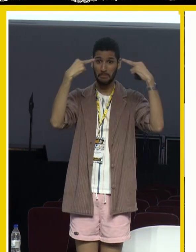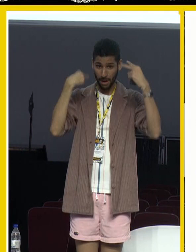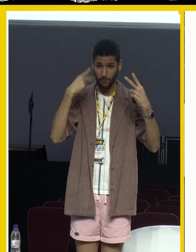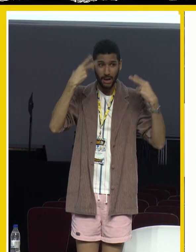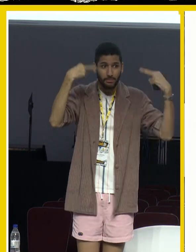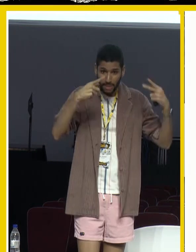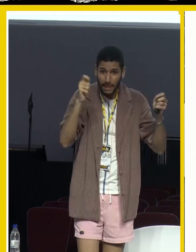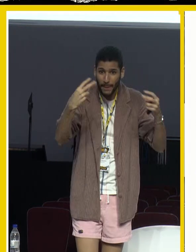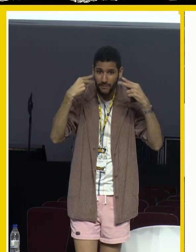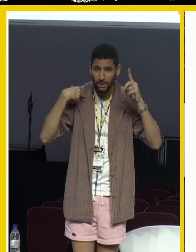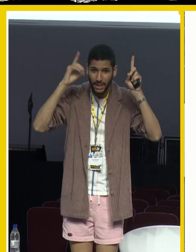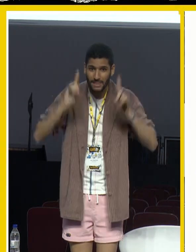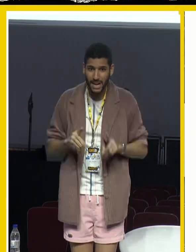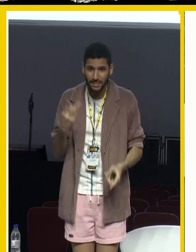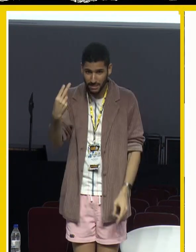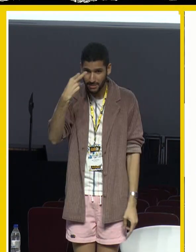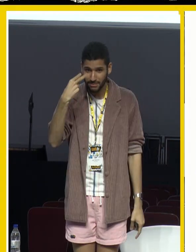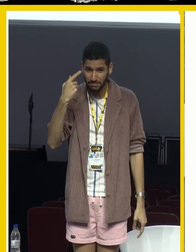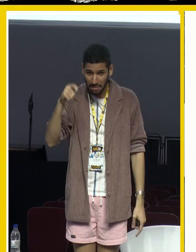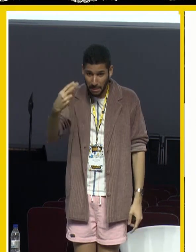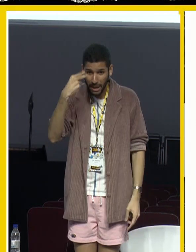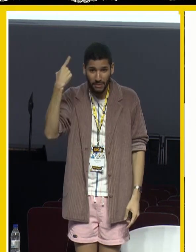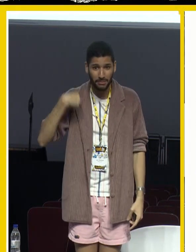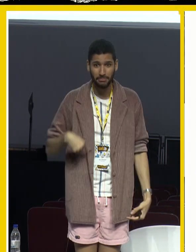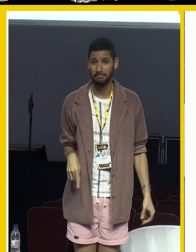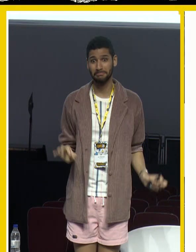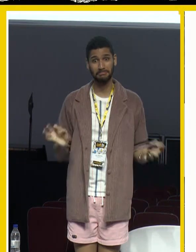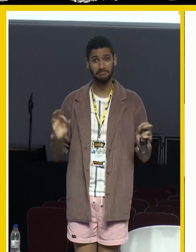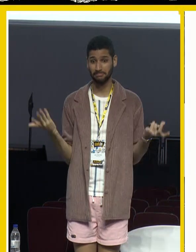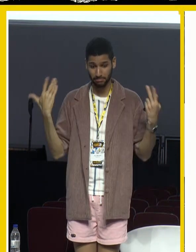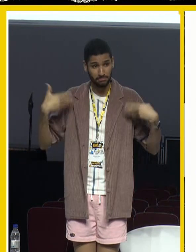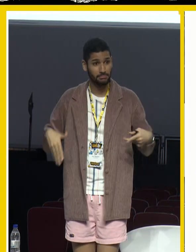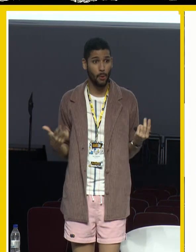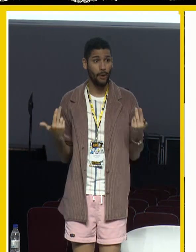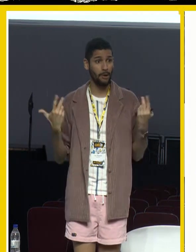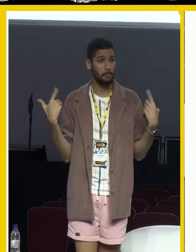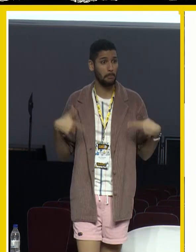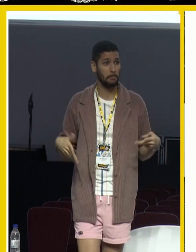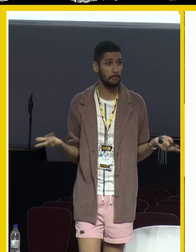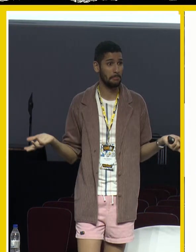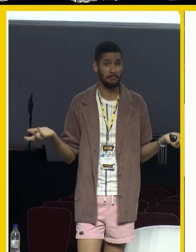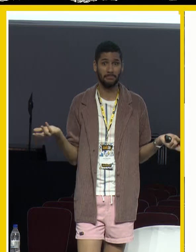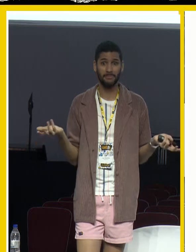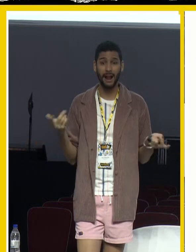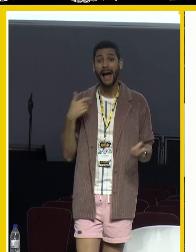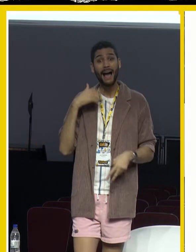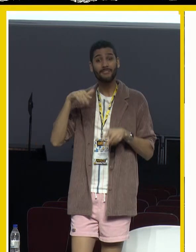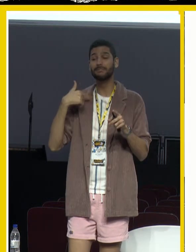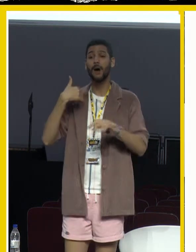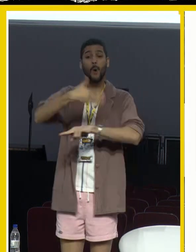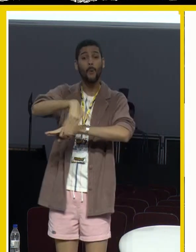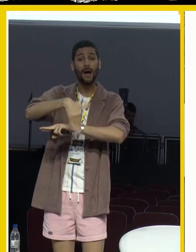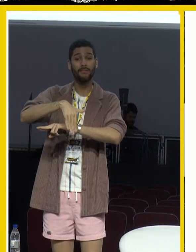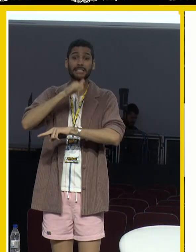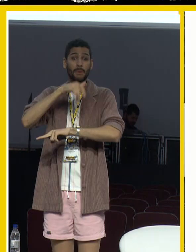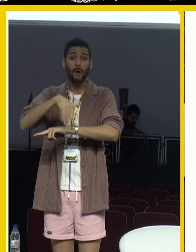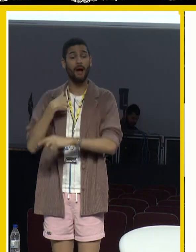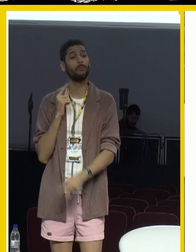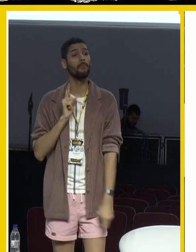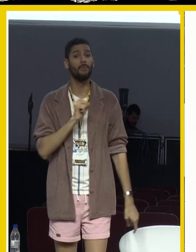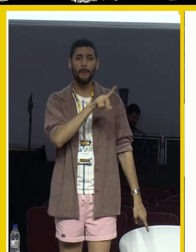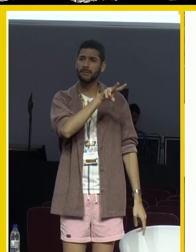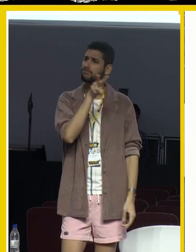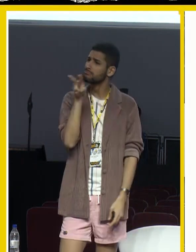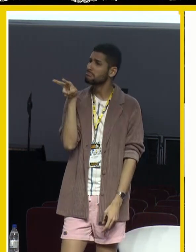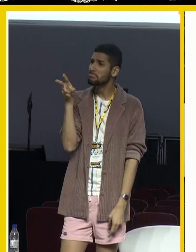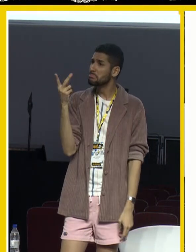e as pessoas não conseguem perceber por exemplo que eu sou deficiente não dá pra perceber eu não tenho nenhuma deficiência